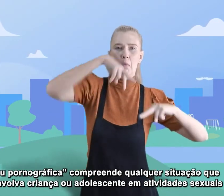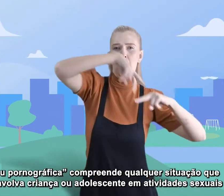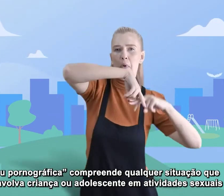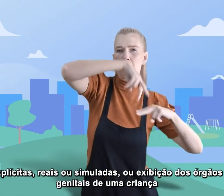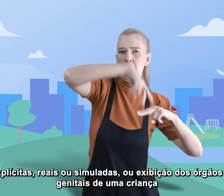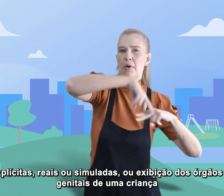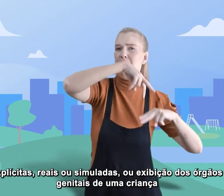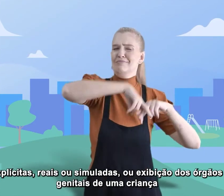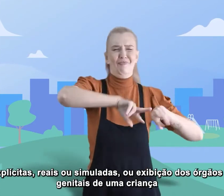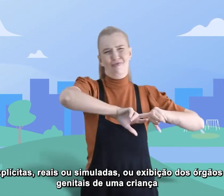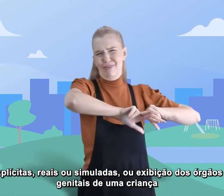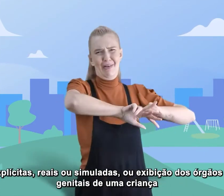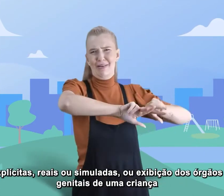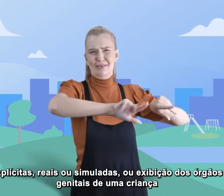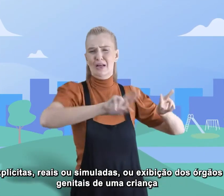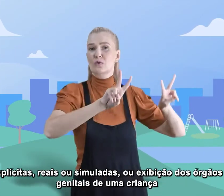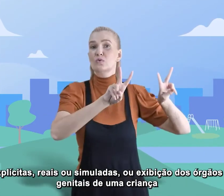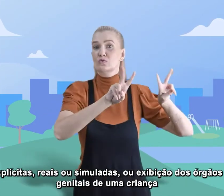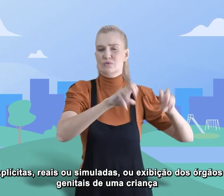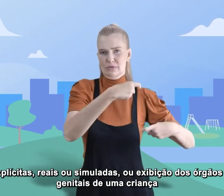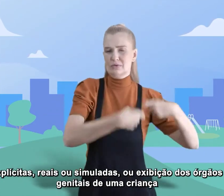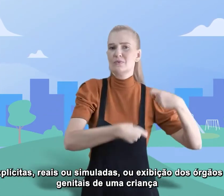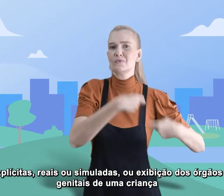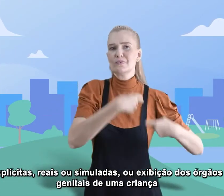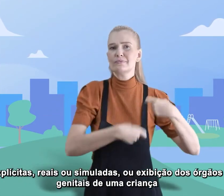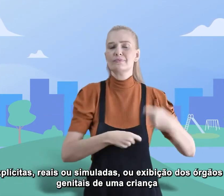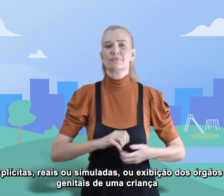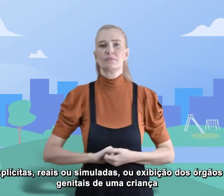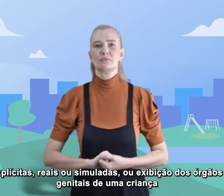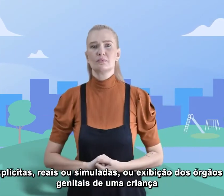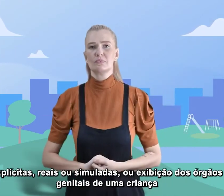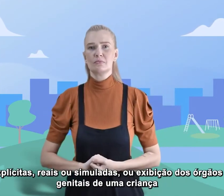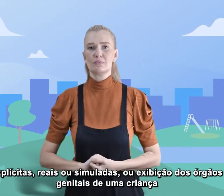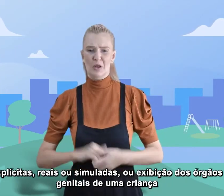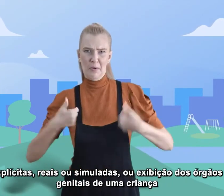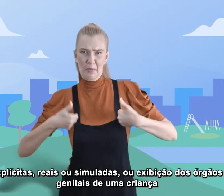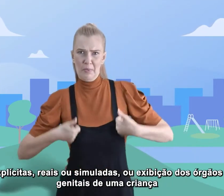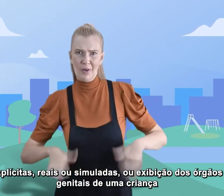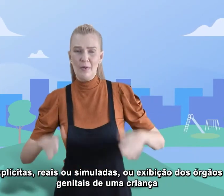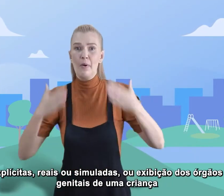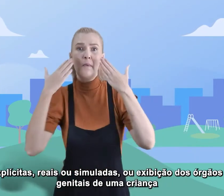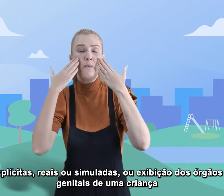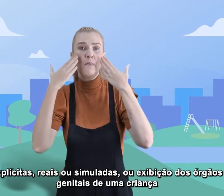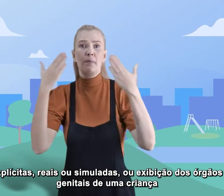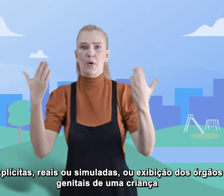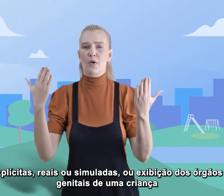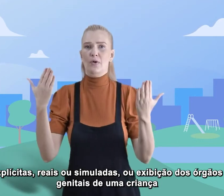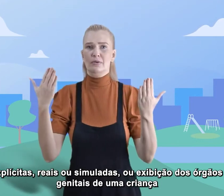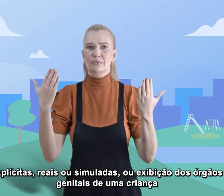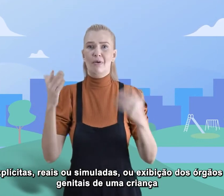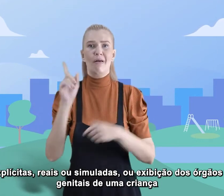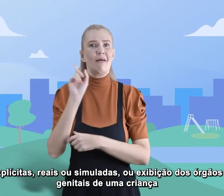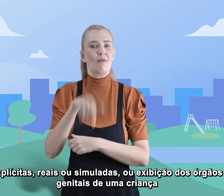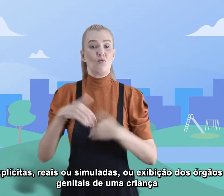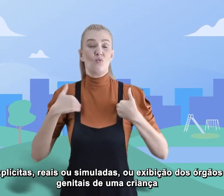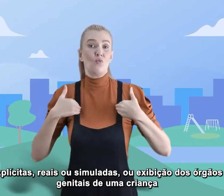sexuais explícitas, reais ou simuladas, ou exibição dos órgãos genitais de uma